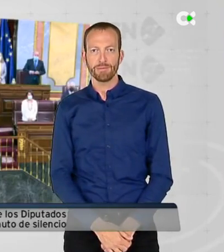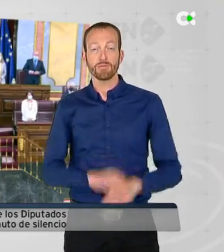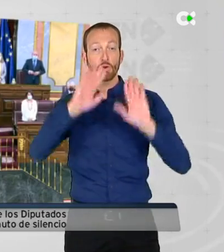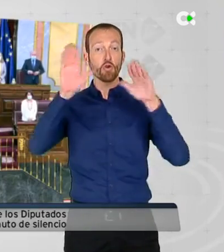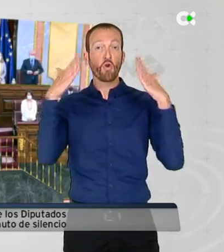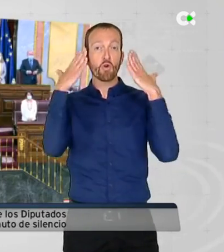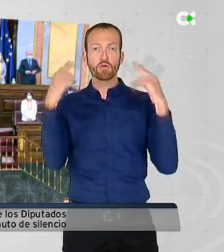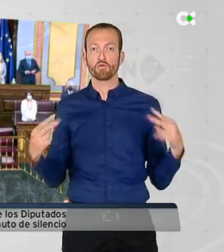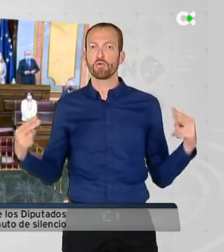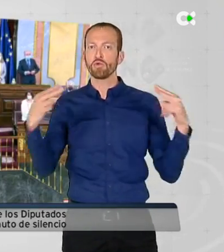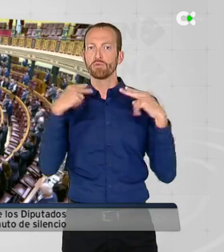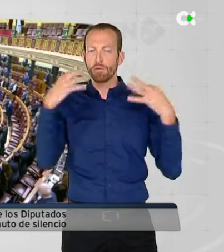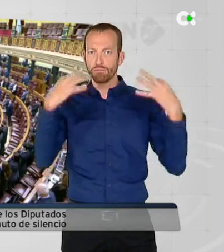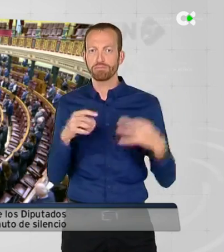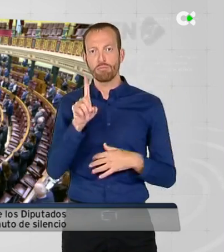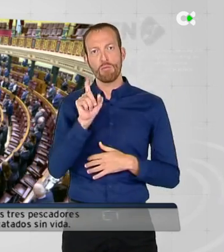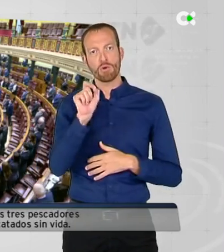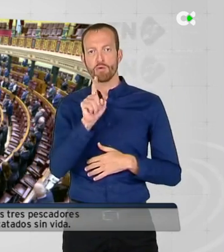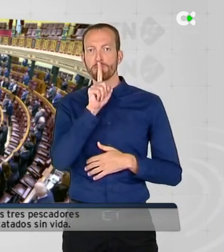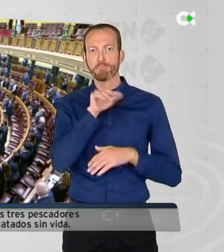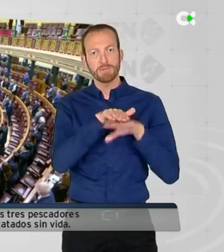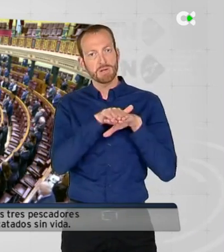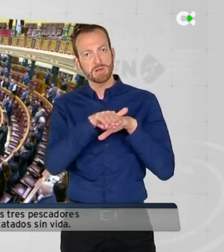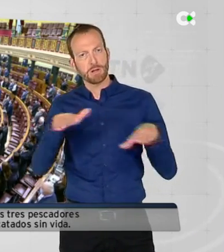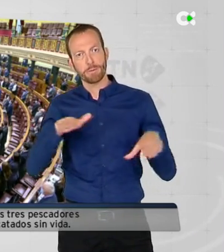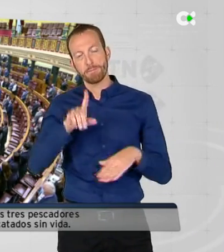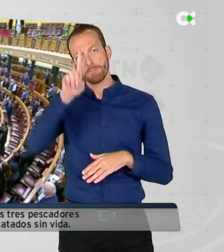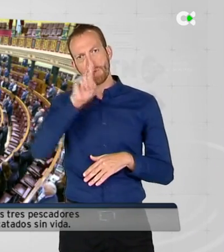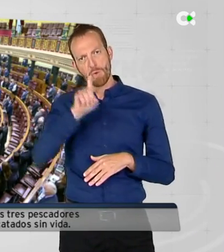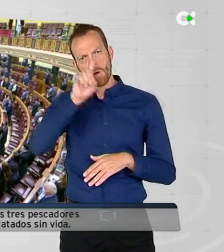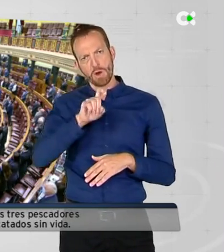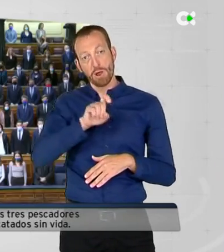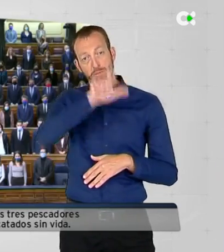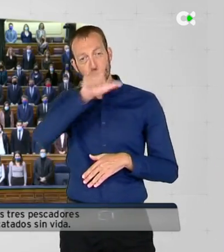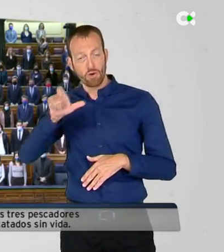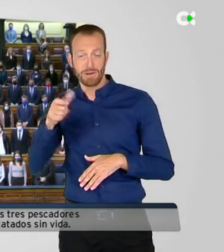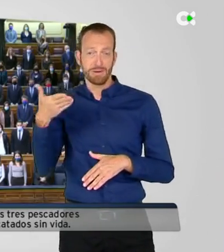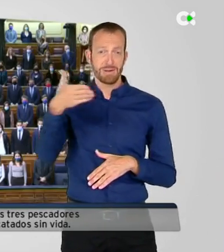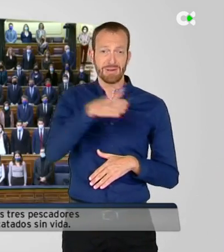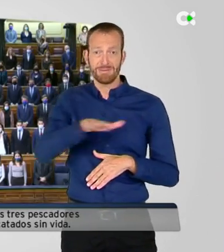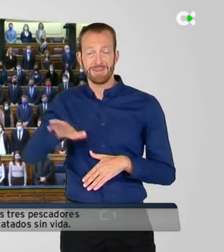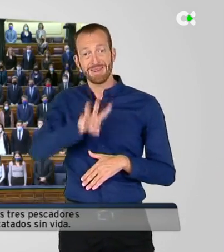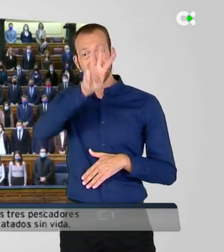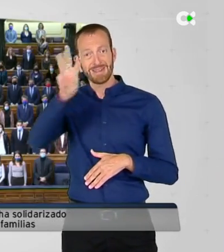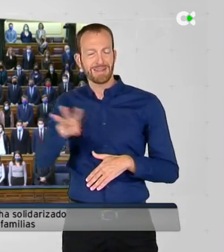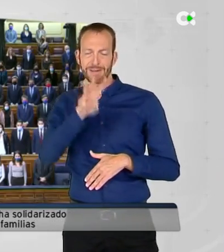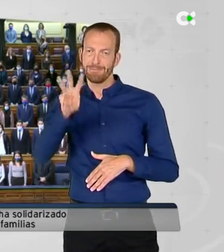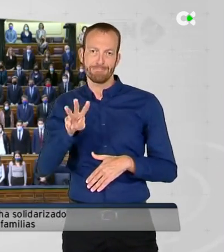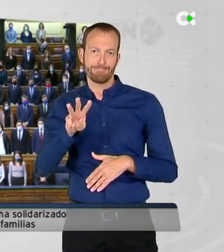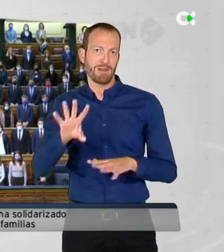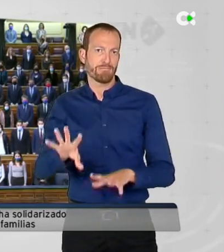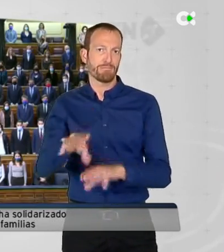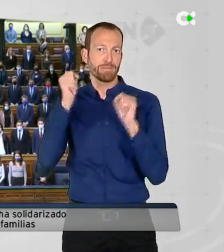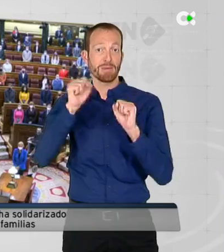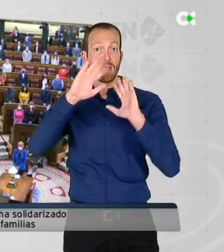El Congreso de los Diputados guardó un minuto de silencio en memoria de los tres pescadores que fueron rescatados sin vidas. La